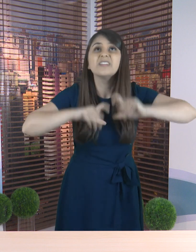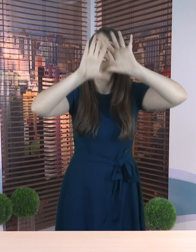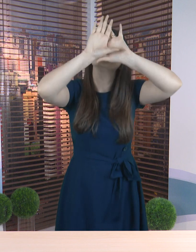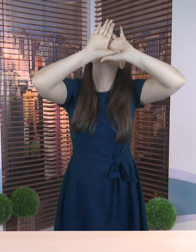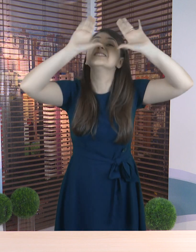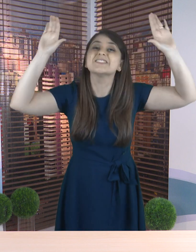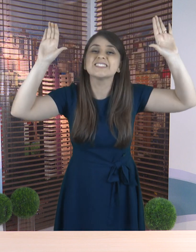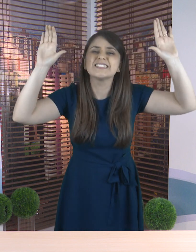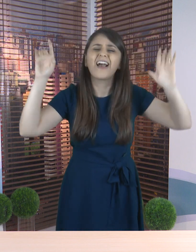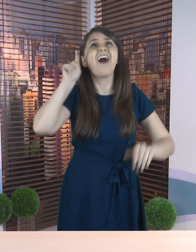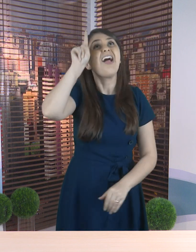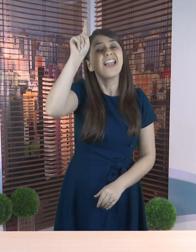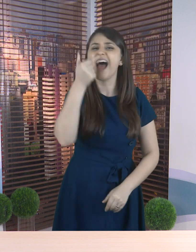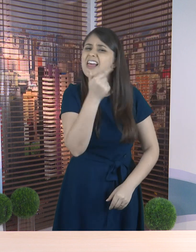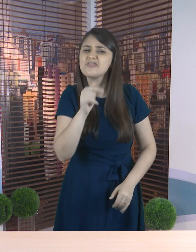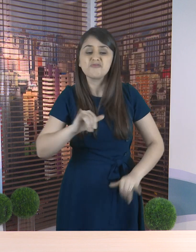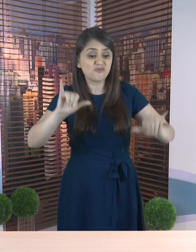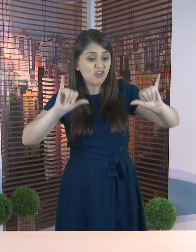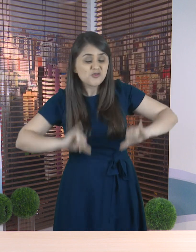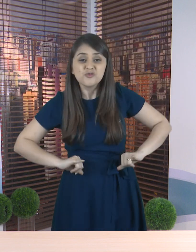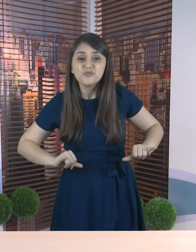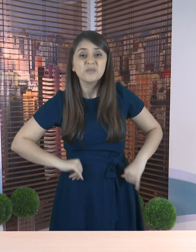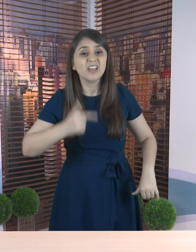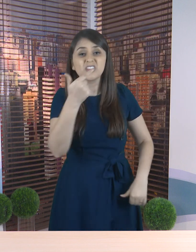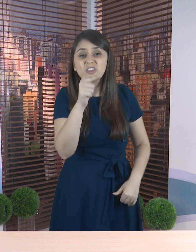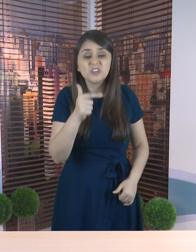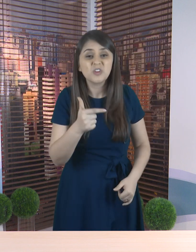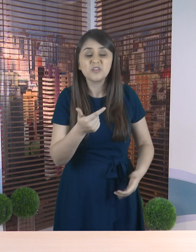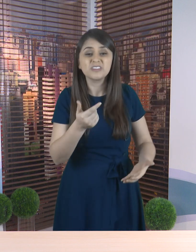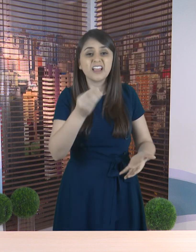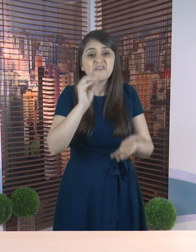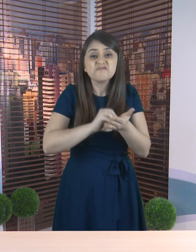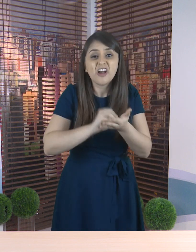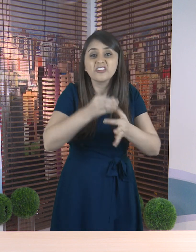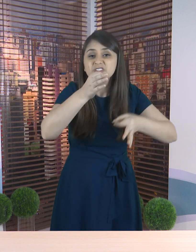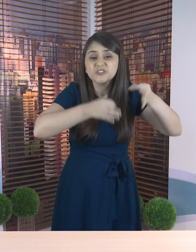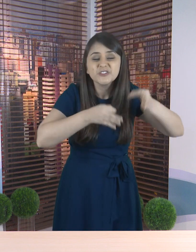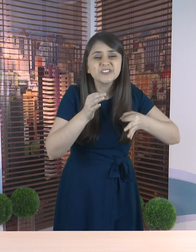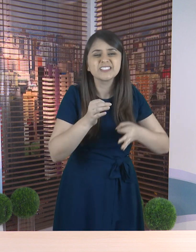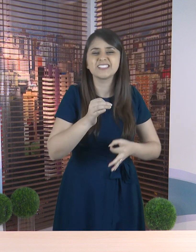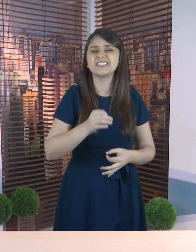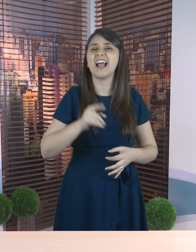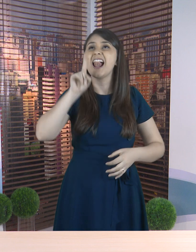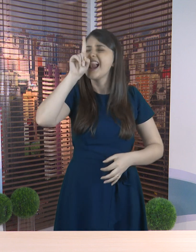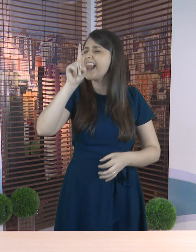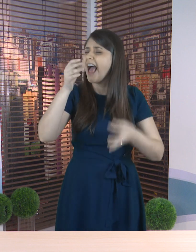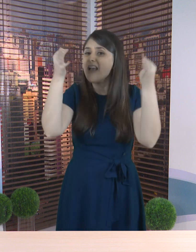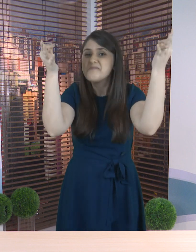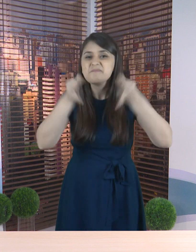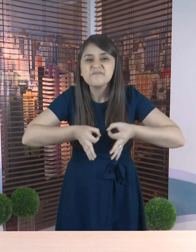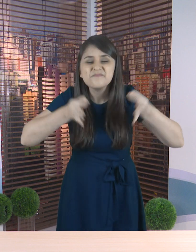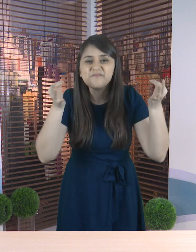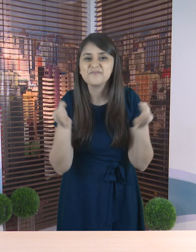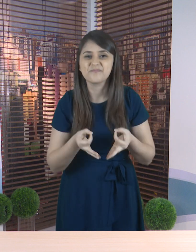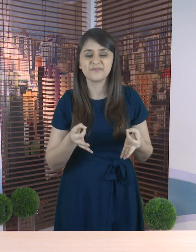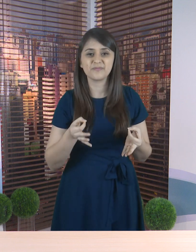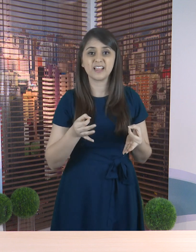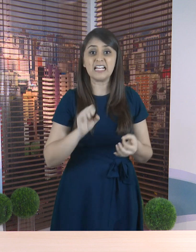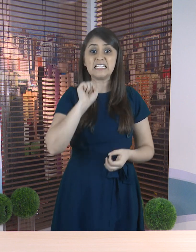dor, não haverá injustiças. Aqueles que se submetem ao senhorio de Cristo aqui, lá,